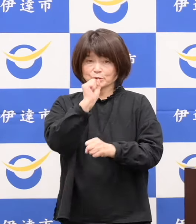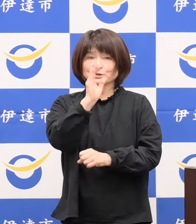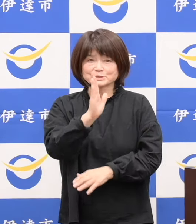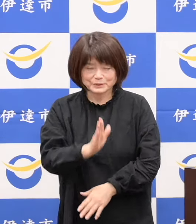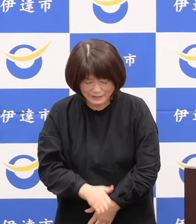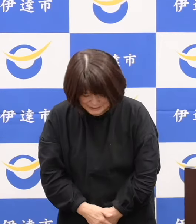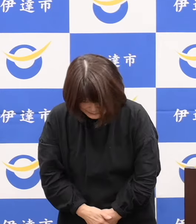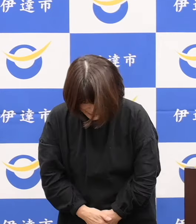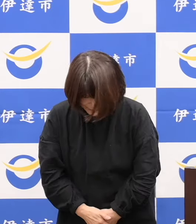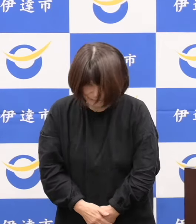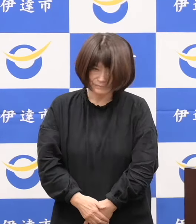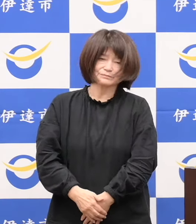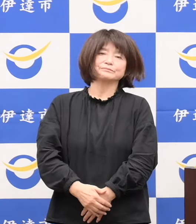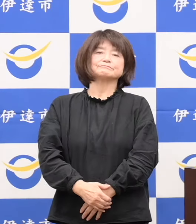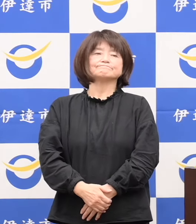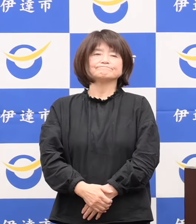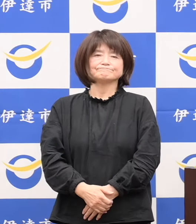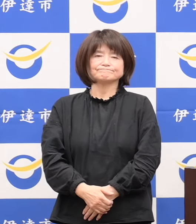します。